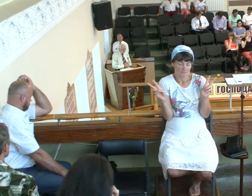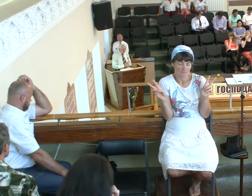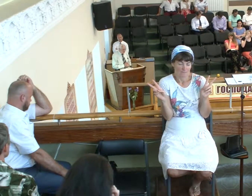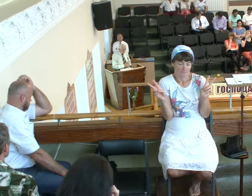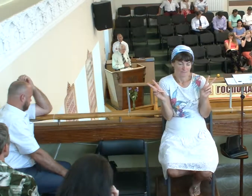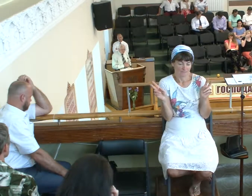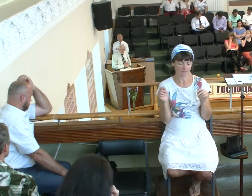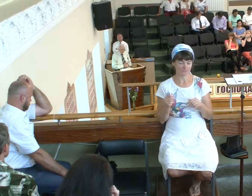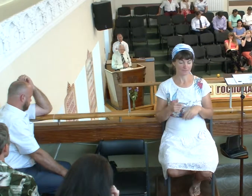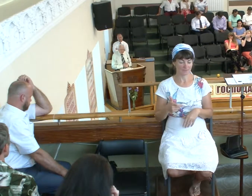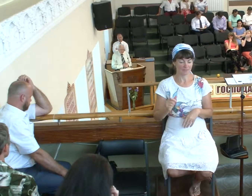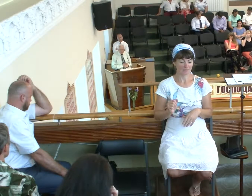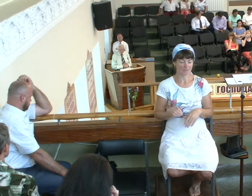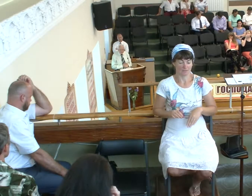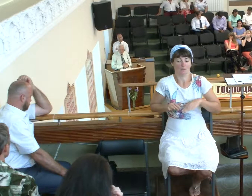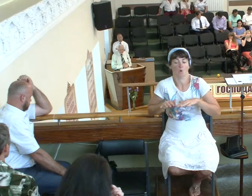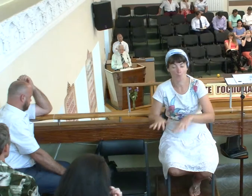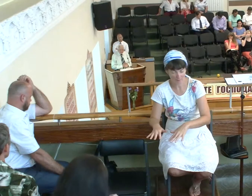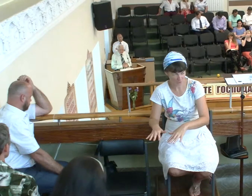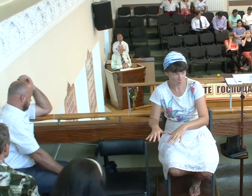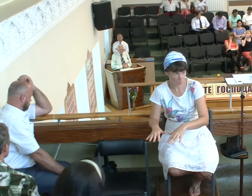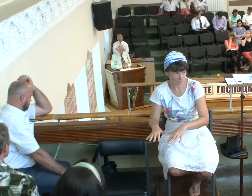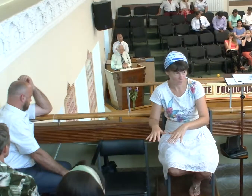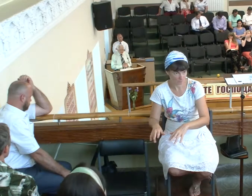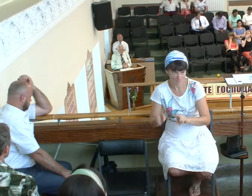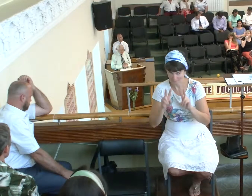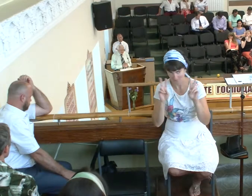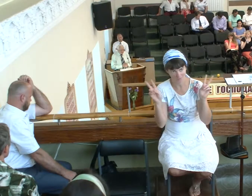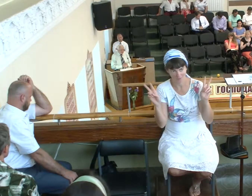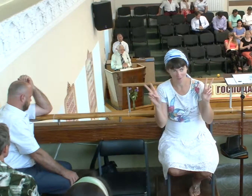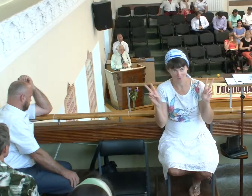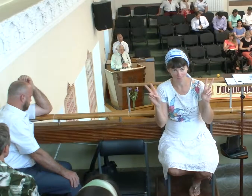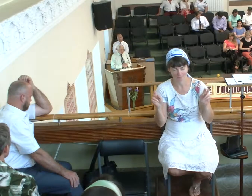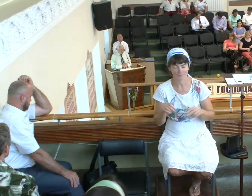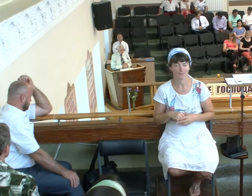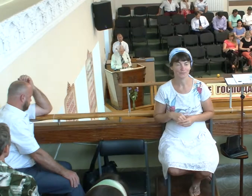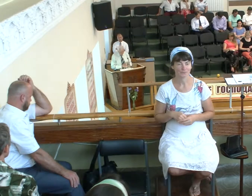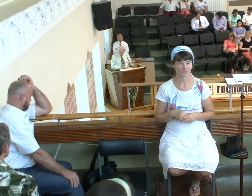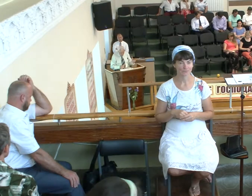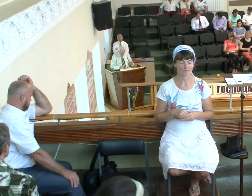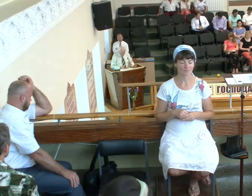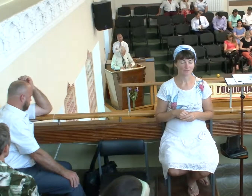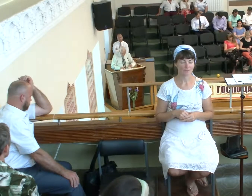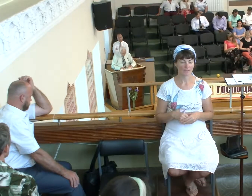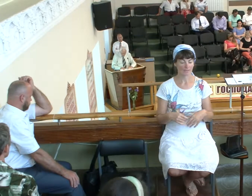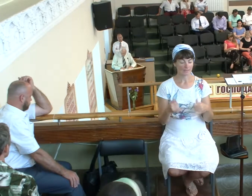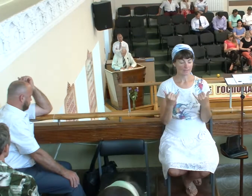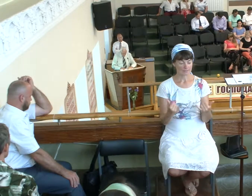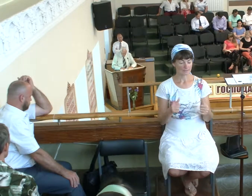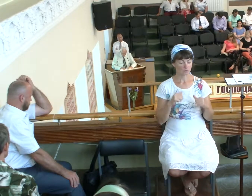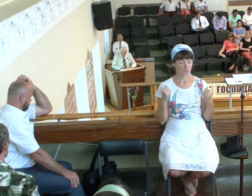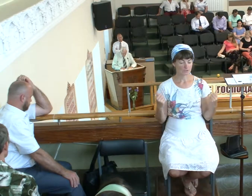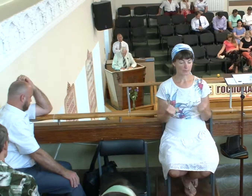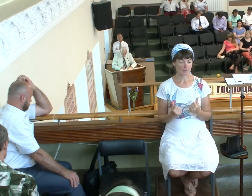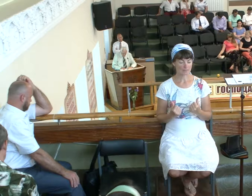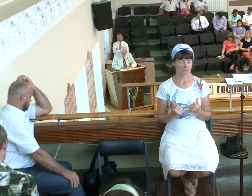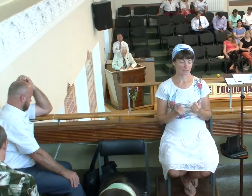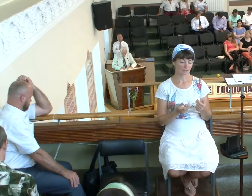мы споткнемся, где мы упадем. Сегодня я говорю с